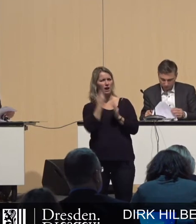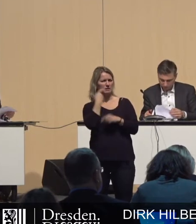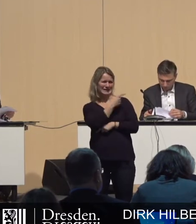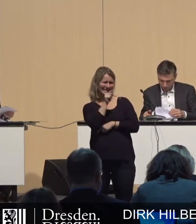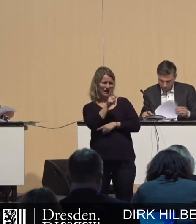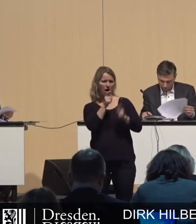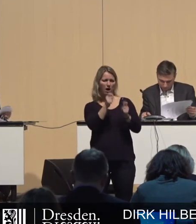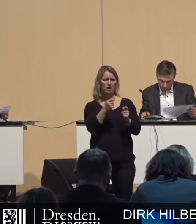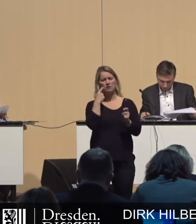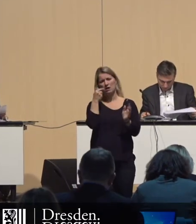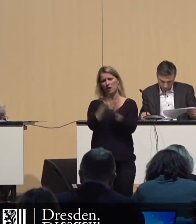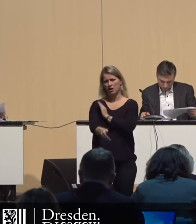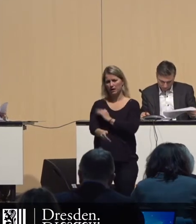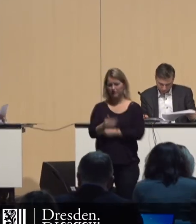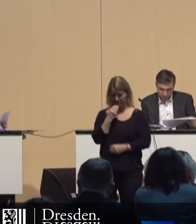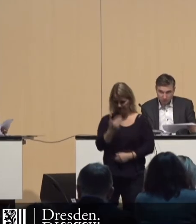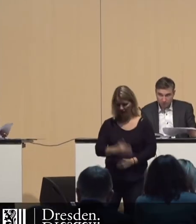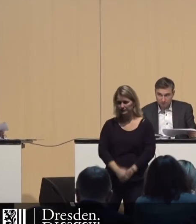abzulehnen. Dankeschön.